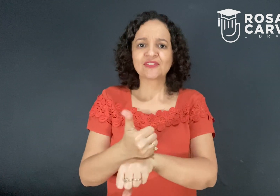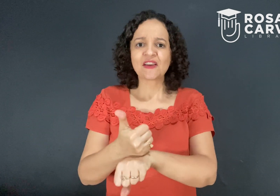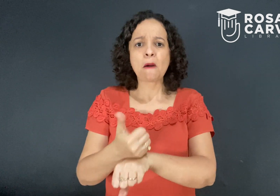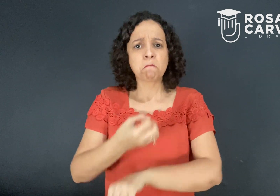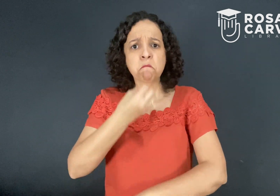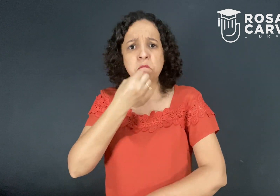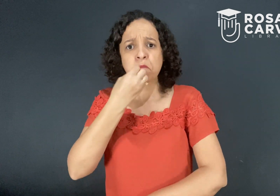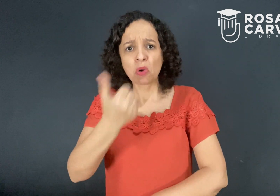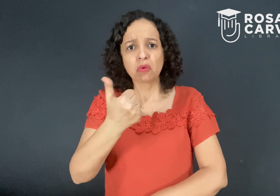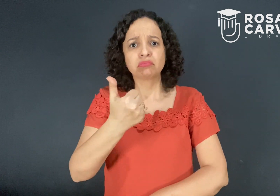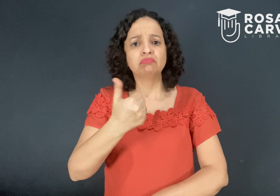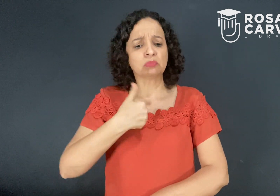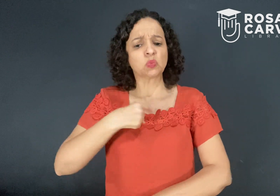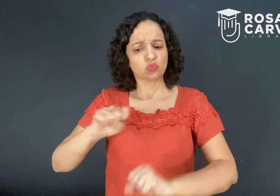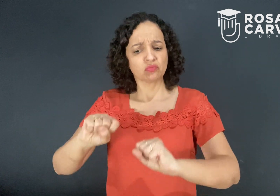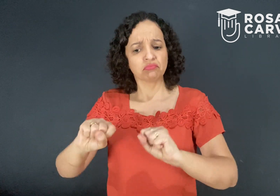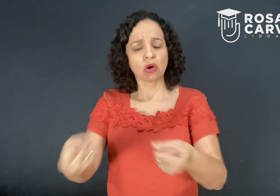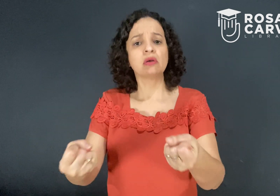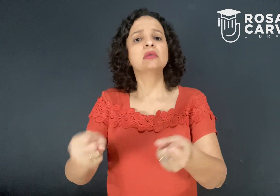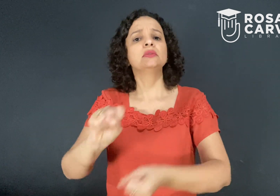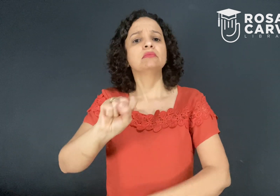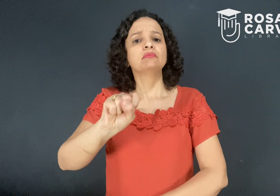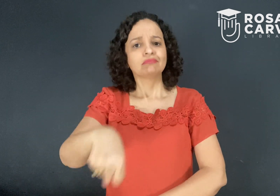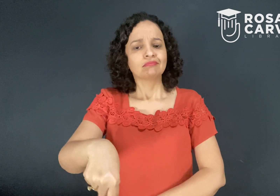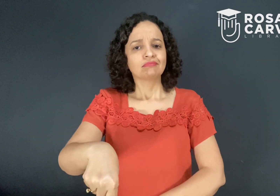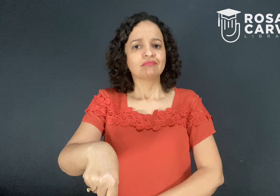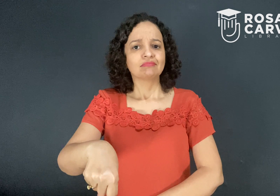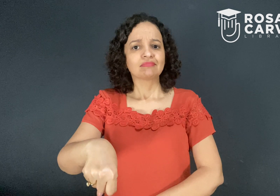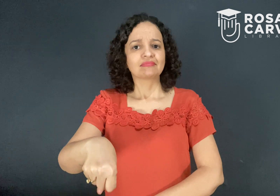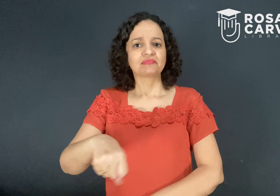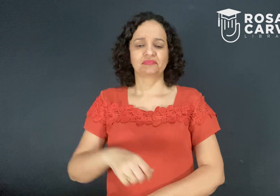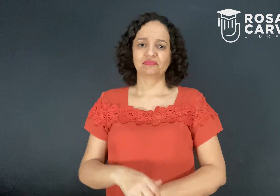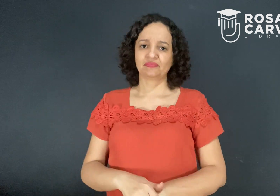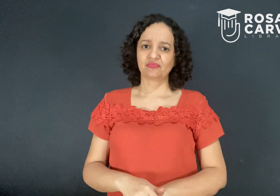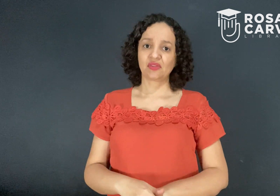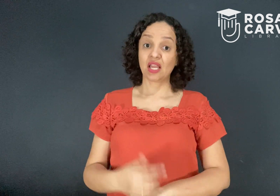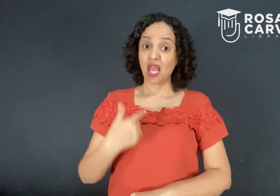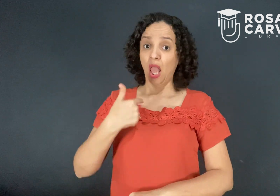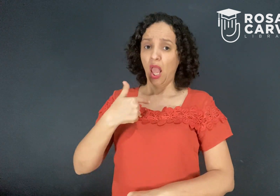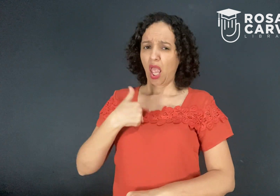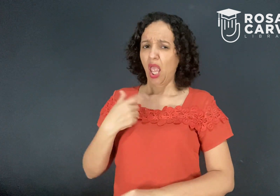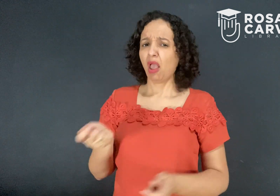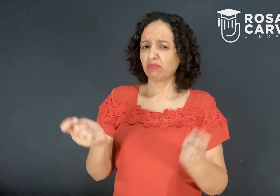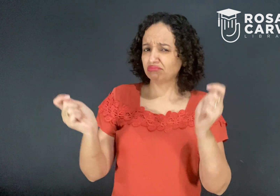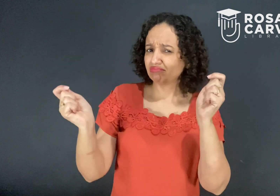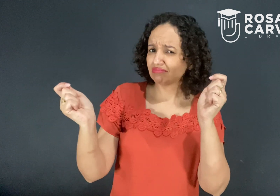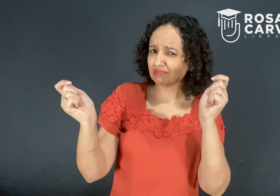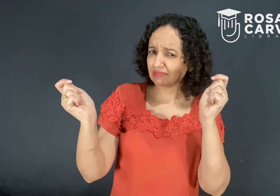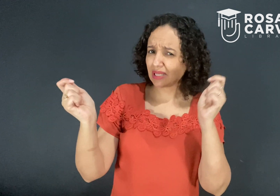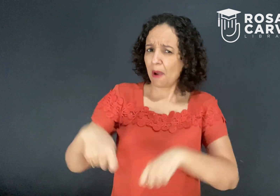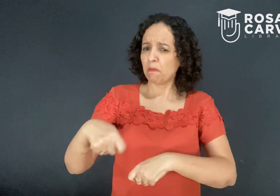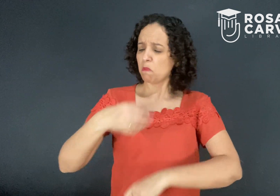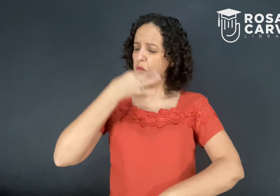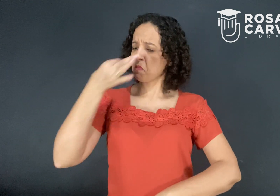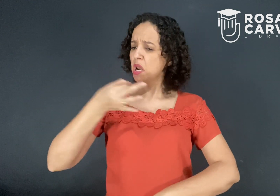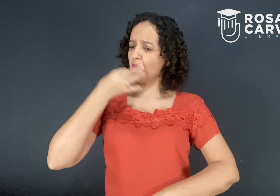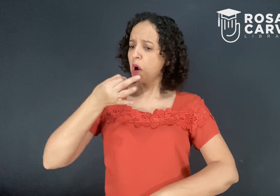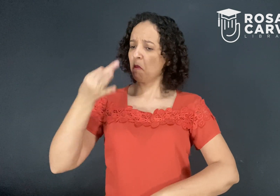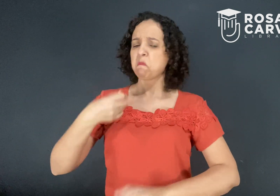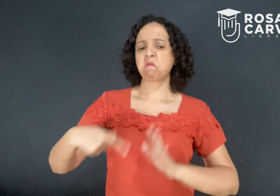profissão, que eu era dedicada no meu trabalho, nas coisas que eu fazia, que eu tinha condições sim de ter a